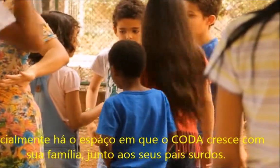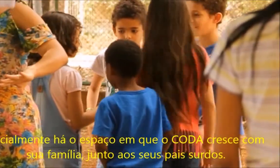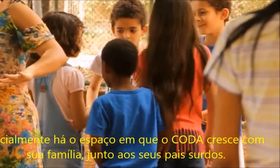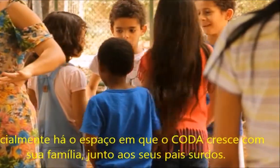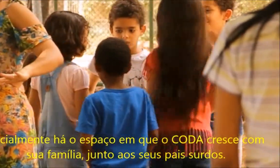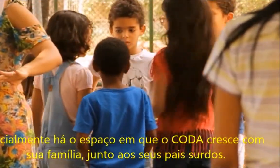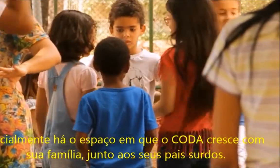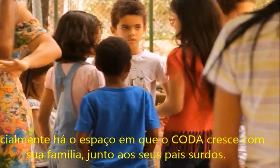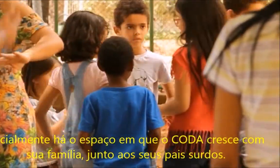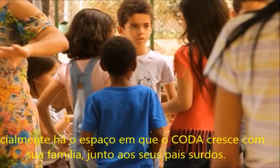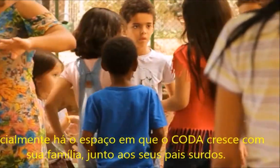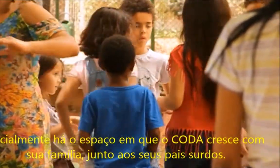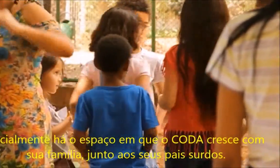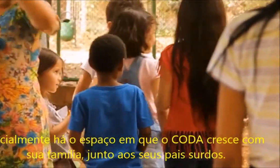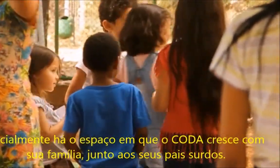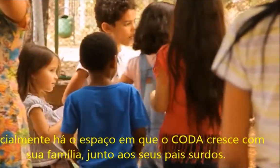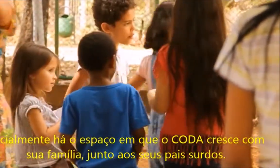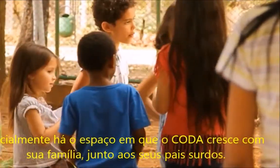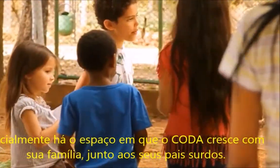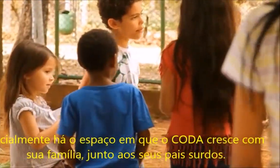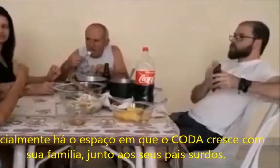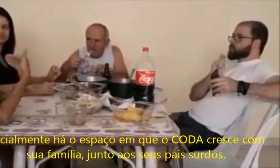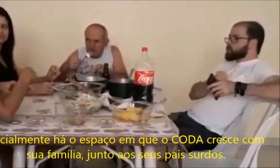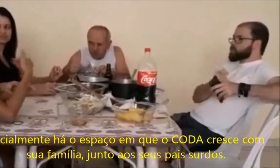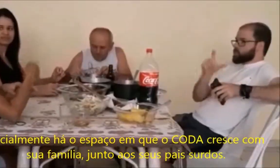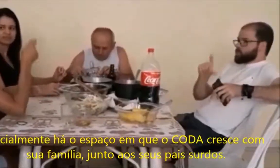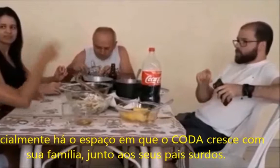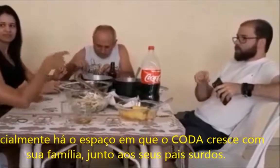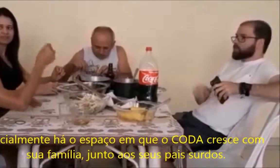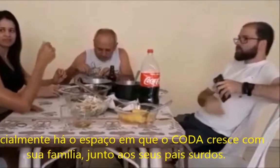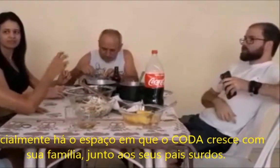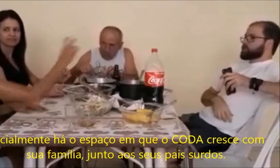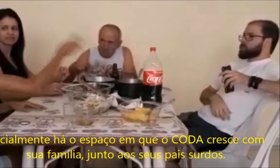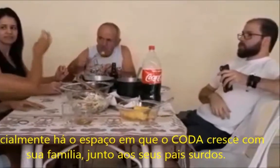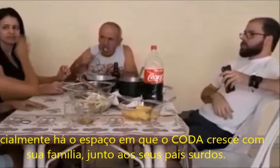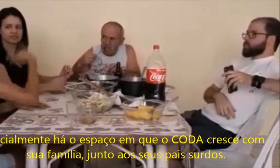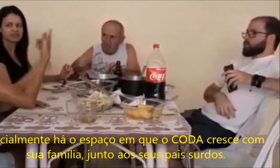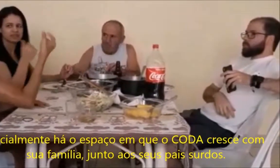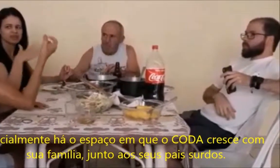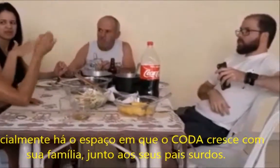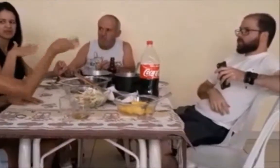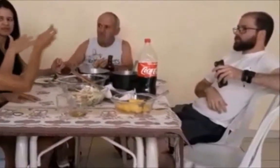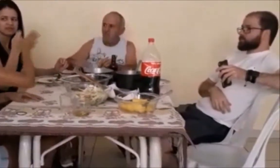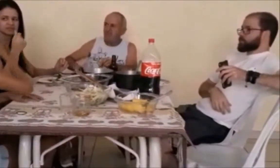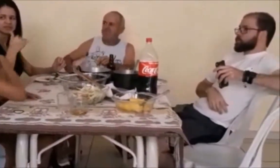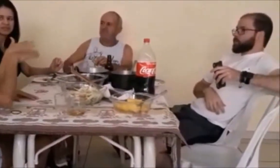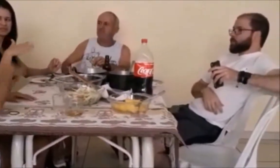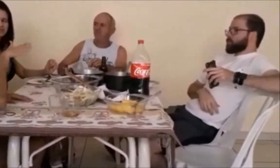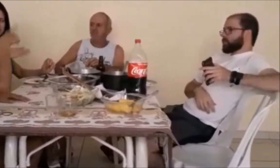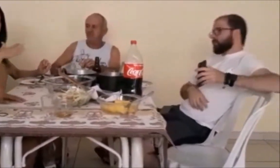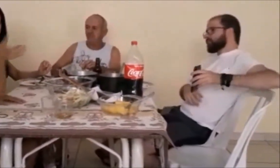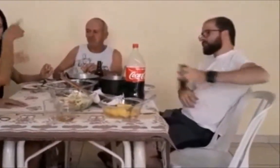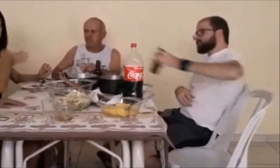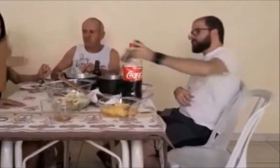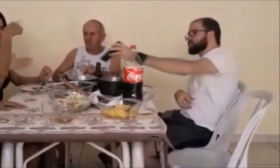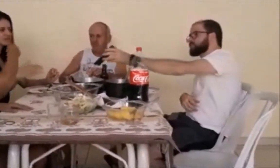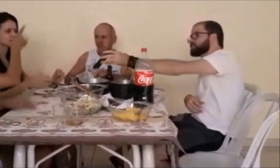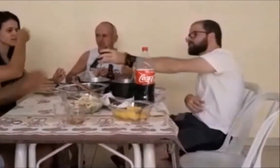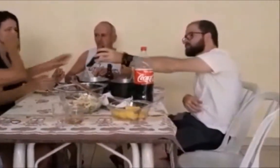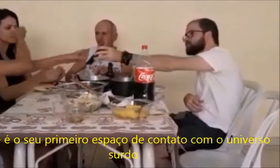um espaço em que a coda cresce com sua família junto aos seus pais surdos. Esse é o